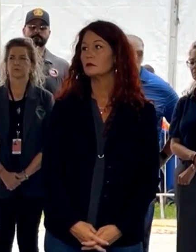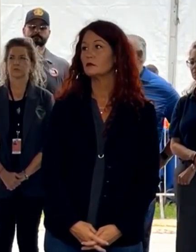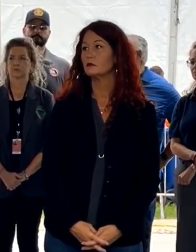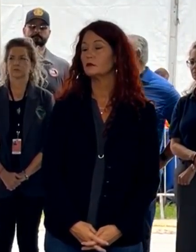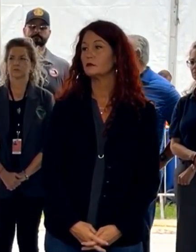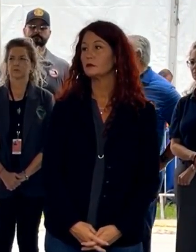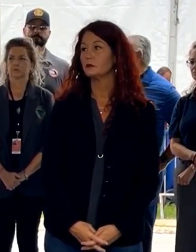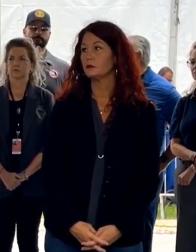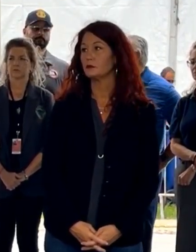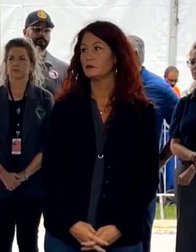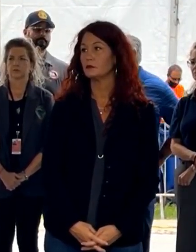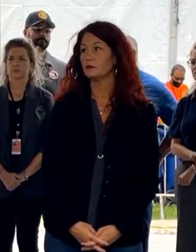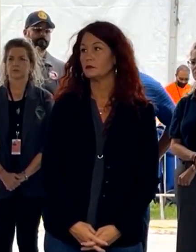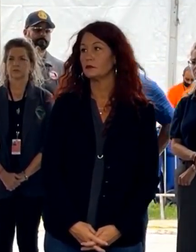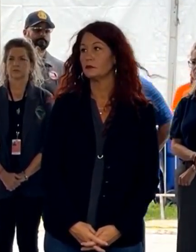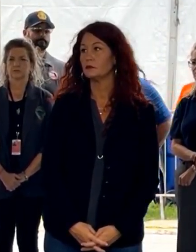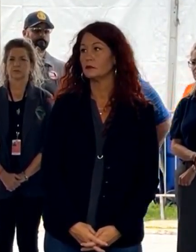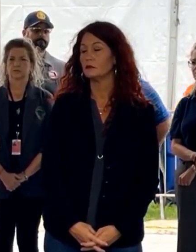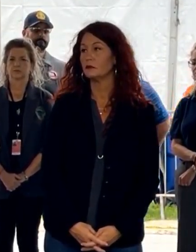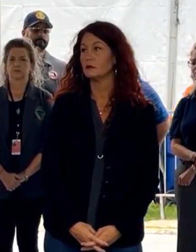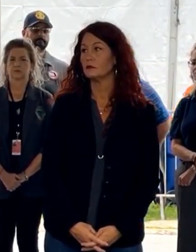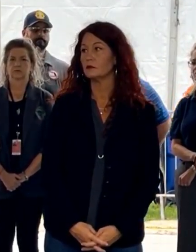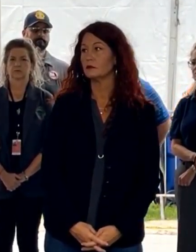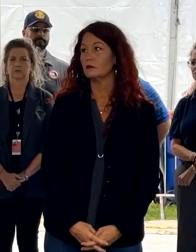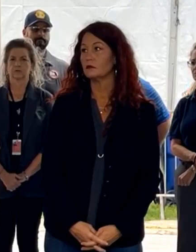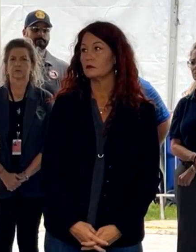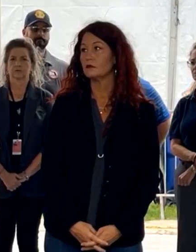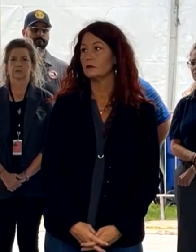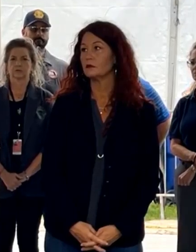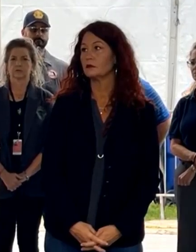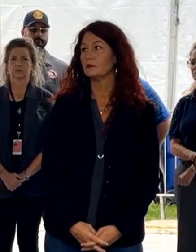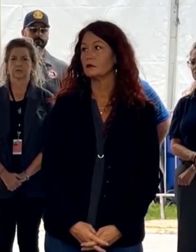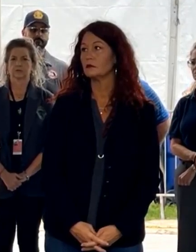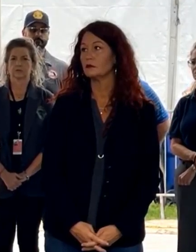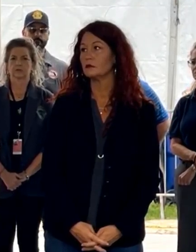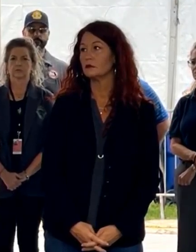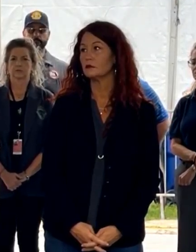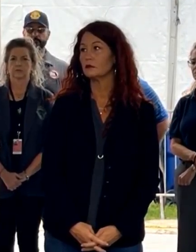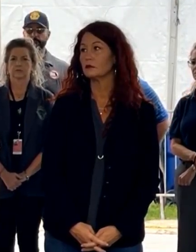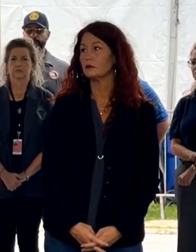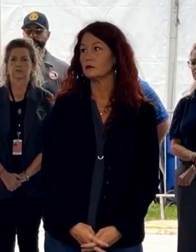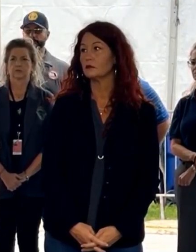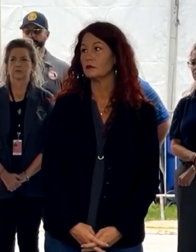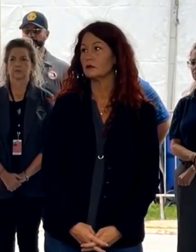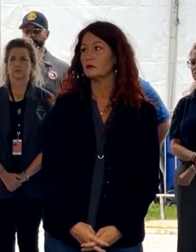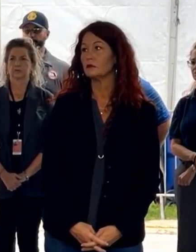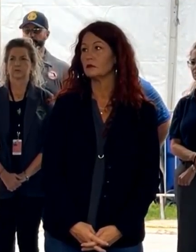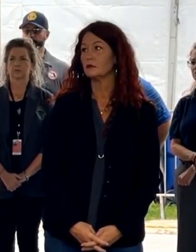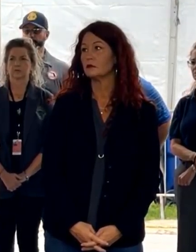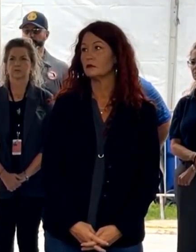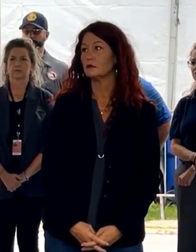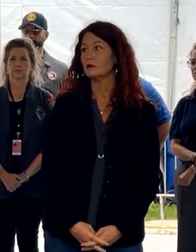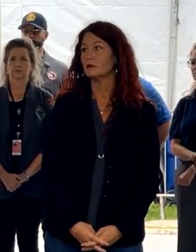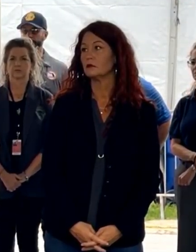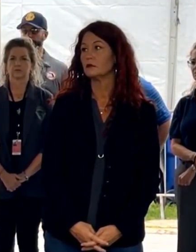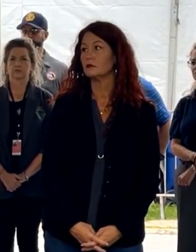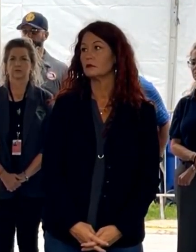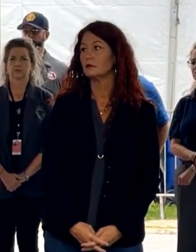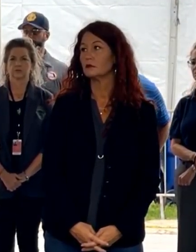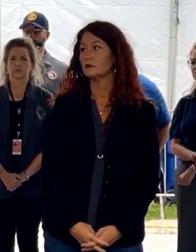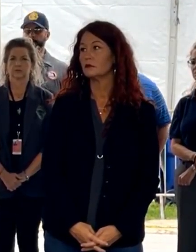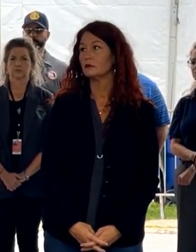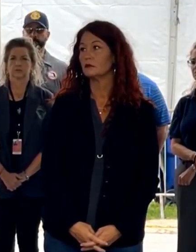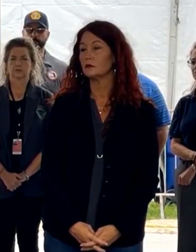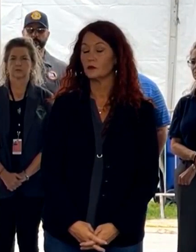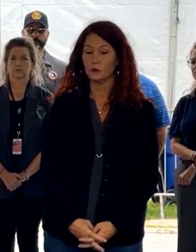es 32, con 26 de ellos identificados. Se contabilizan